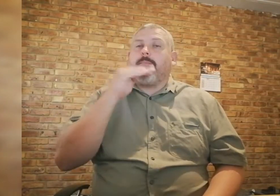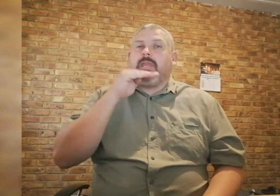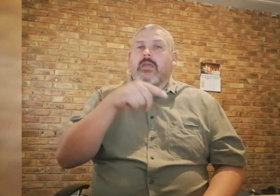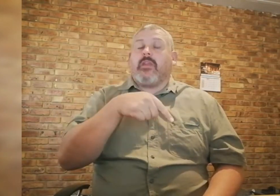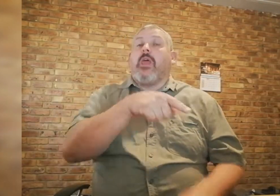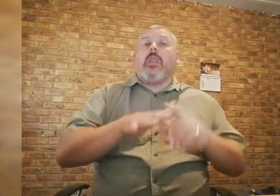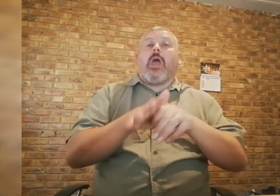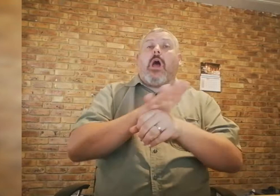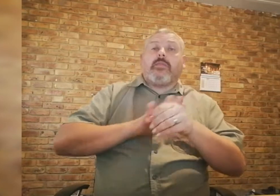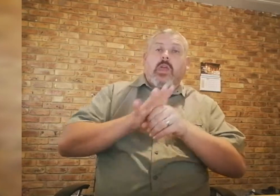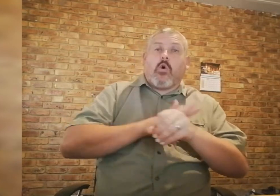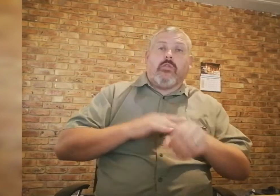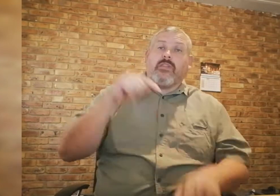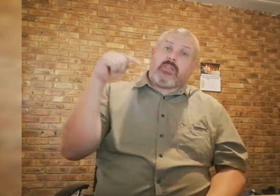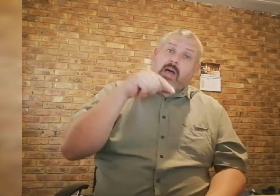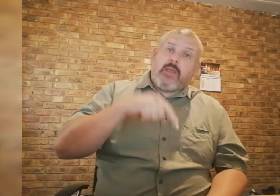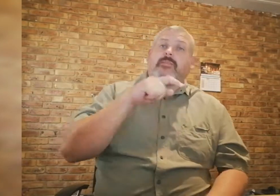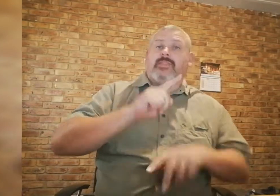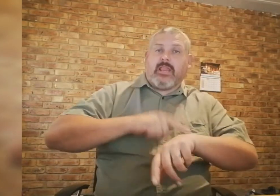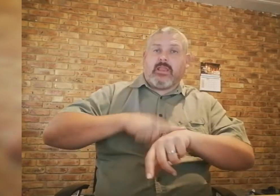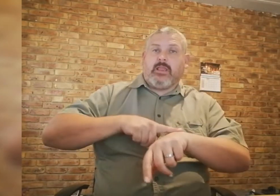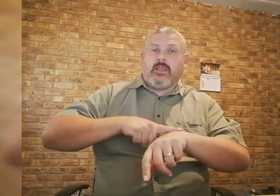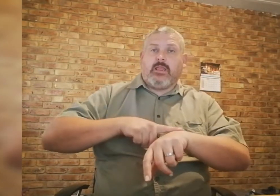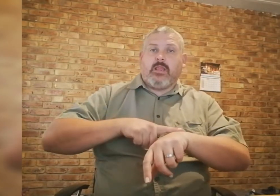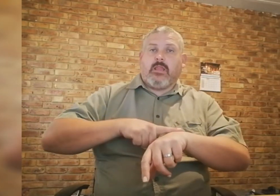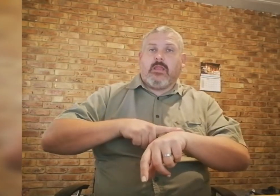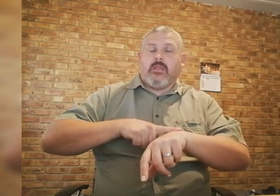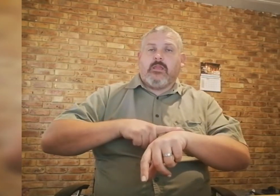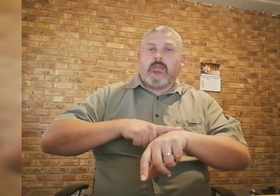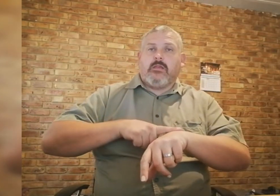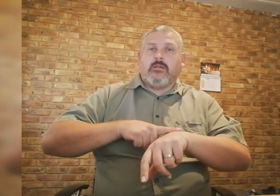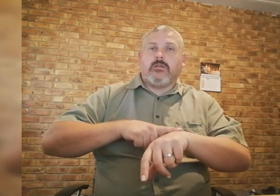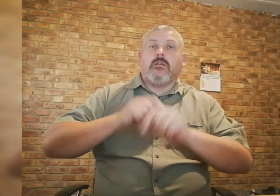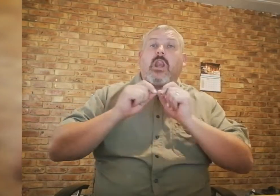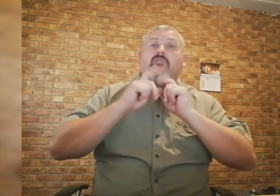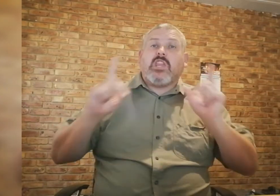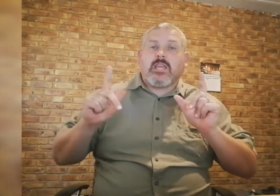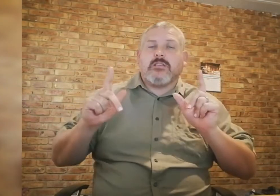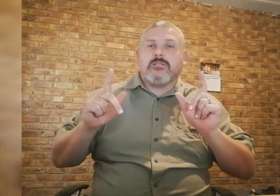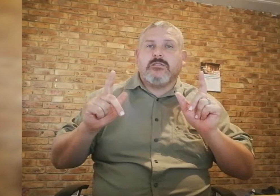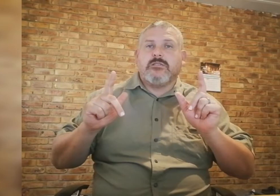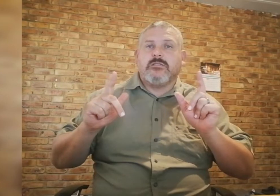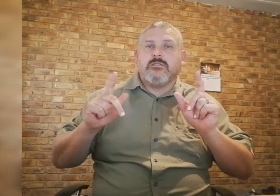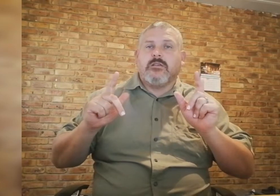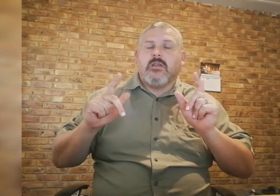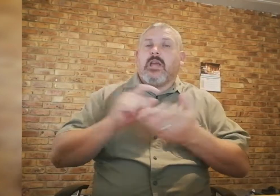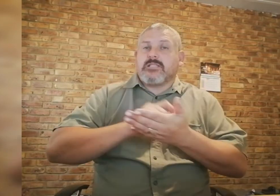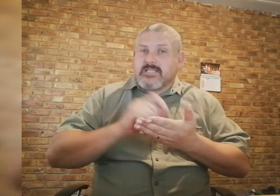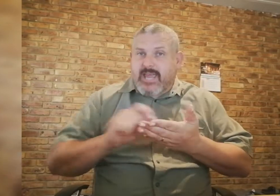beteken, want die achtergrond van daardie tyd In Leviticus is